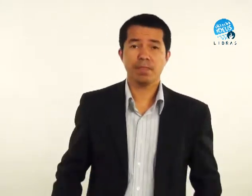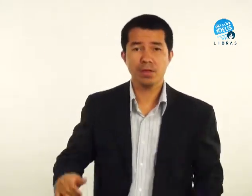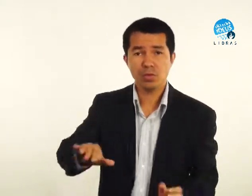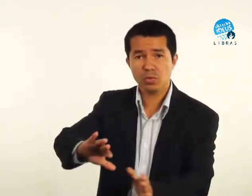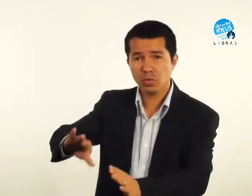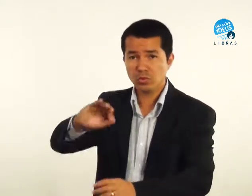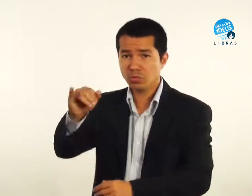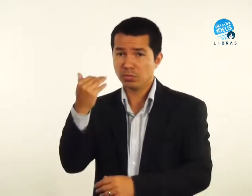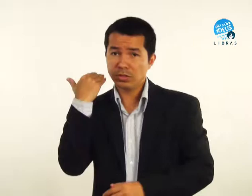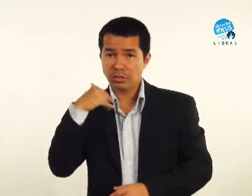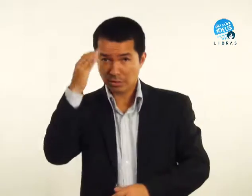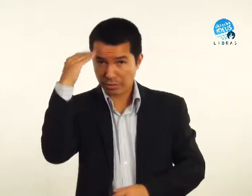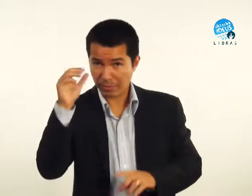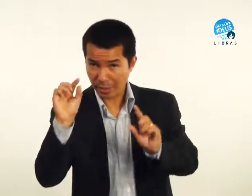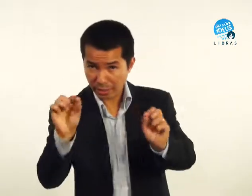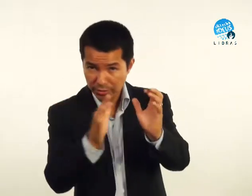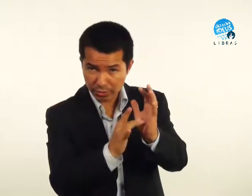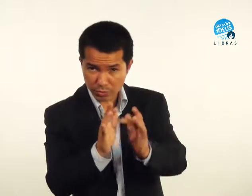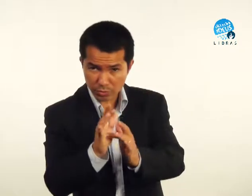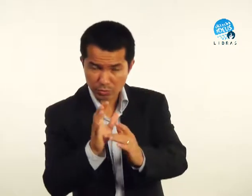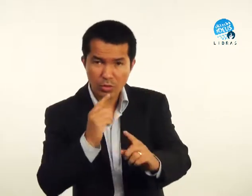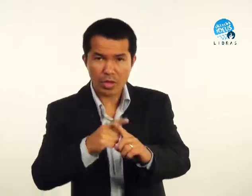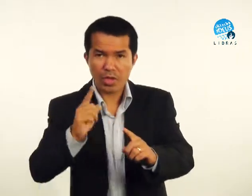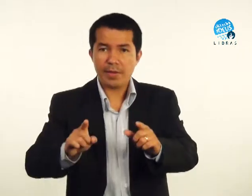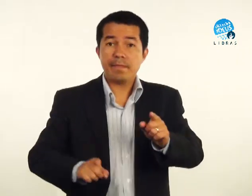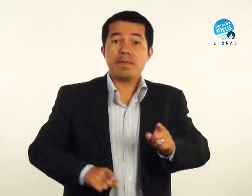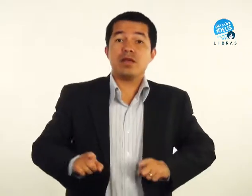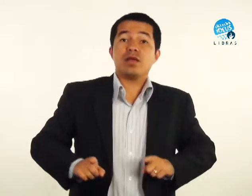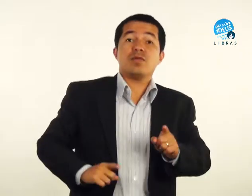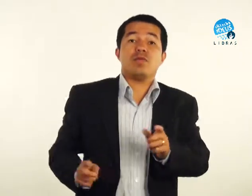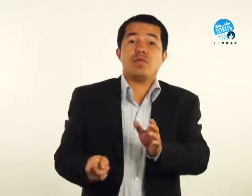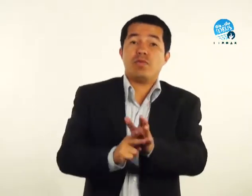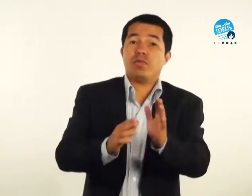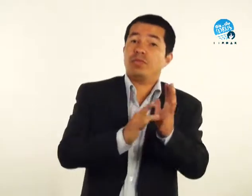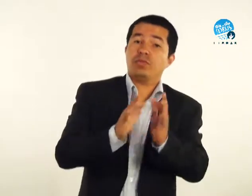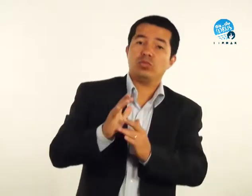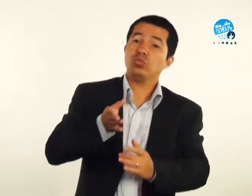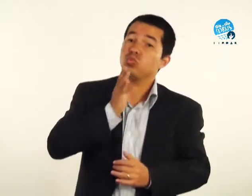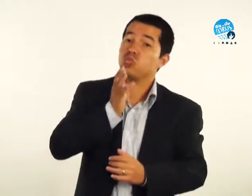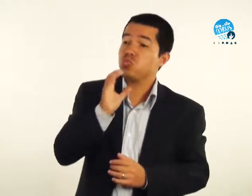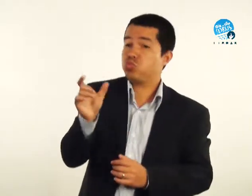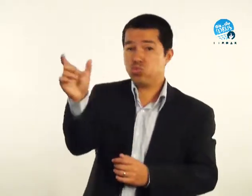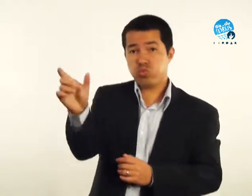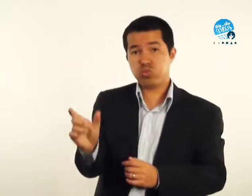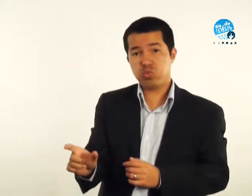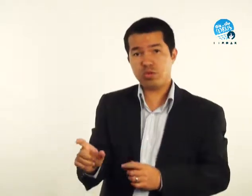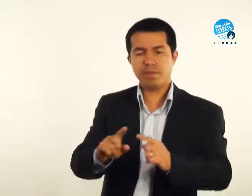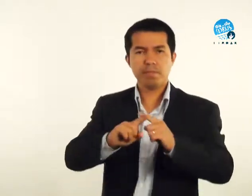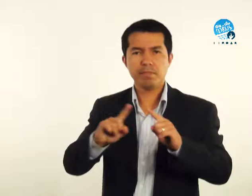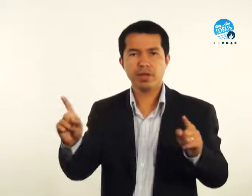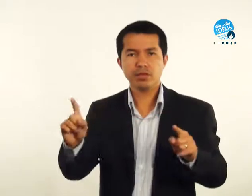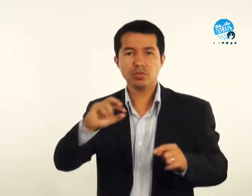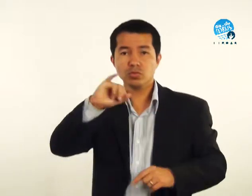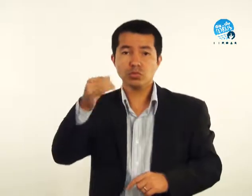era Jesus, porque era seu primo. Mas ele não sabia exatamente quem era